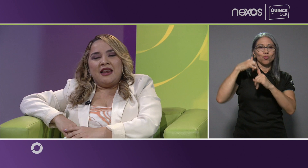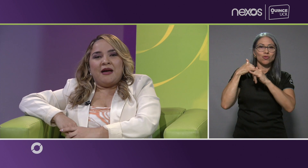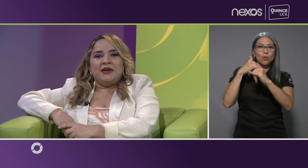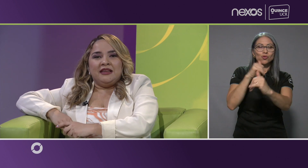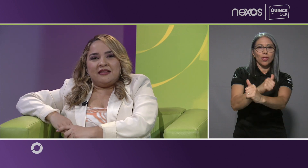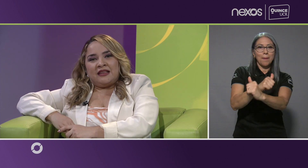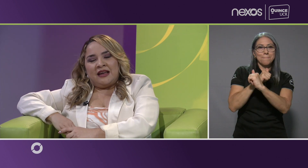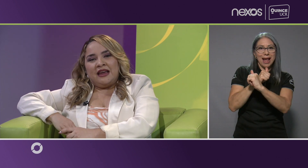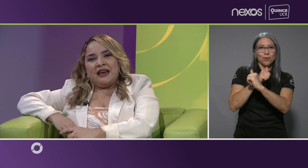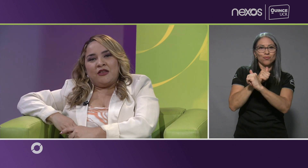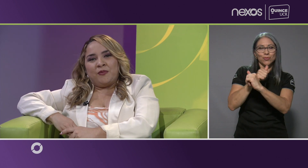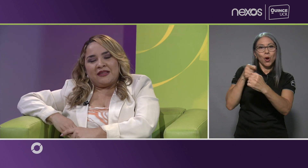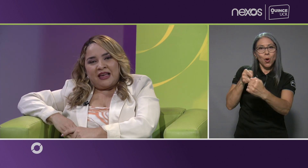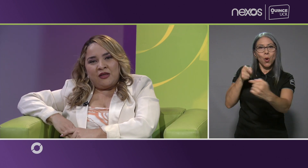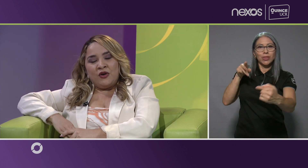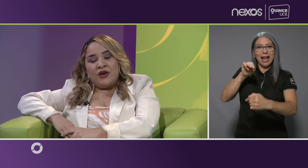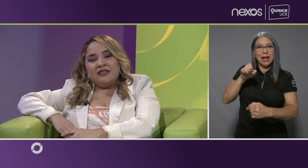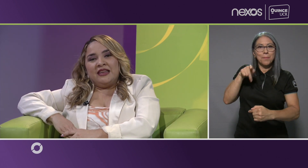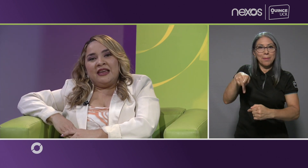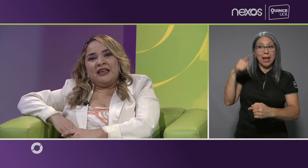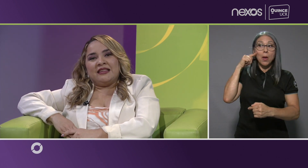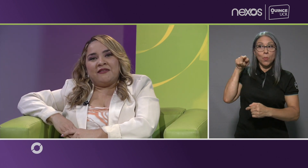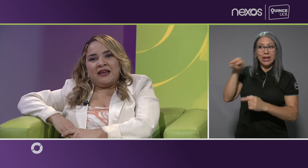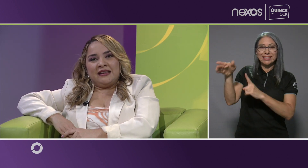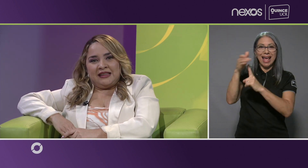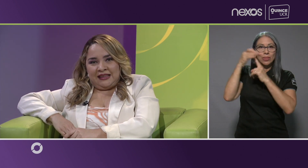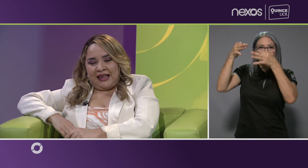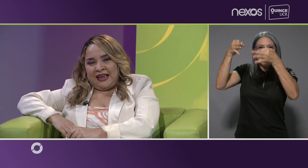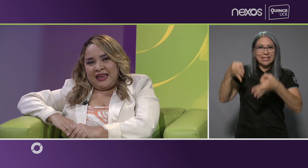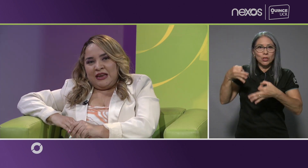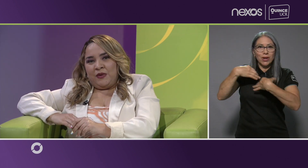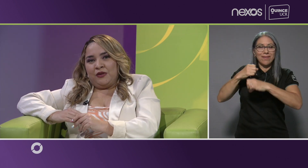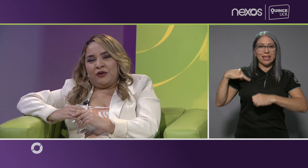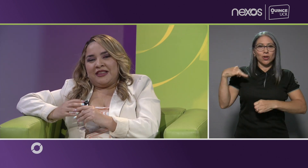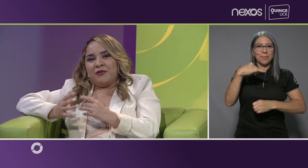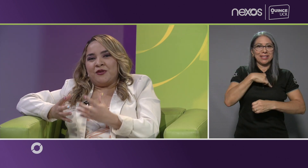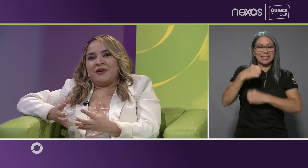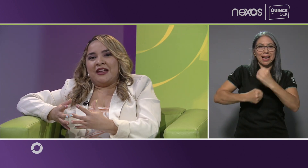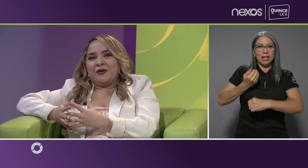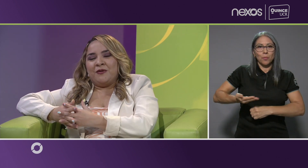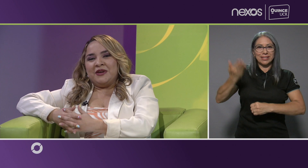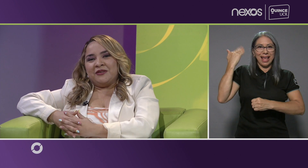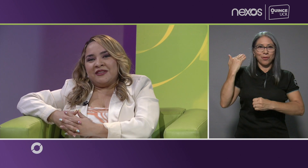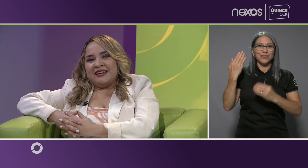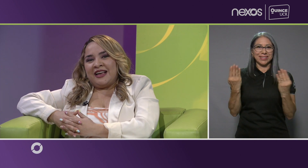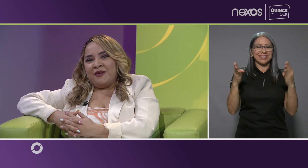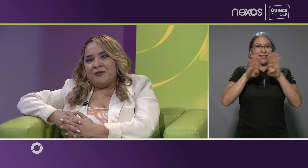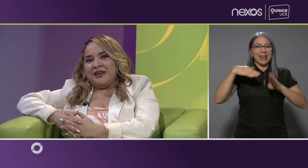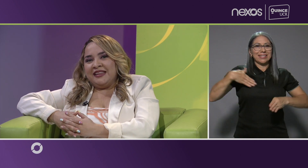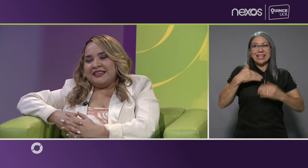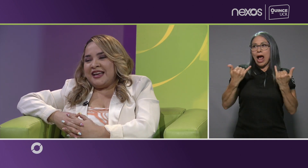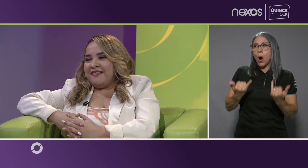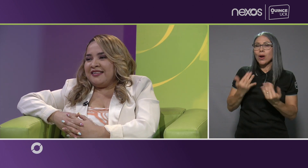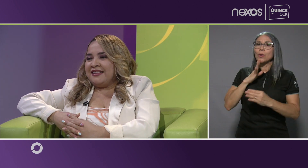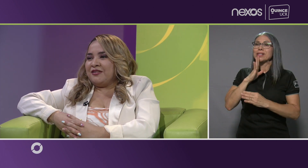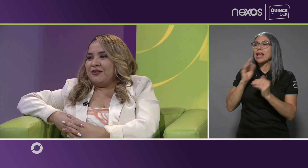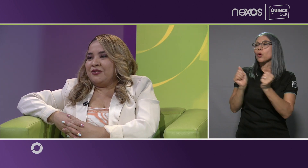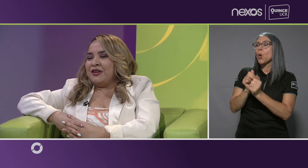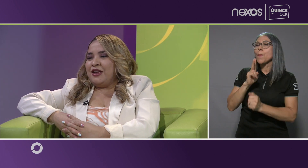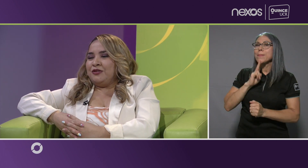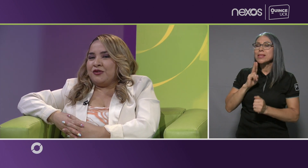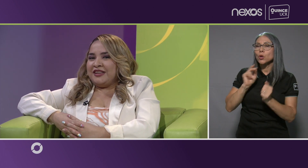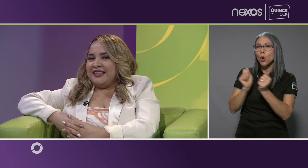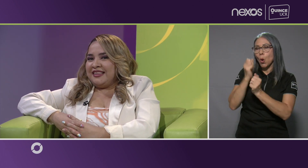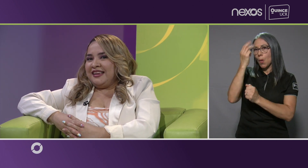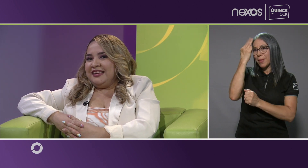tomado la ministra el año pasado de cerrar el CESA. Y bueno, estamos conversando con Víctor Delgado y con Melina Chávez, quienes